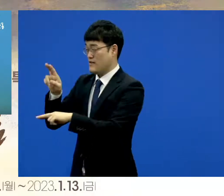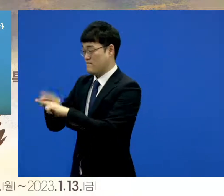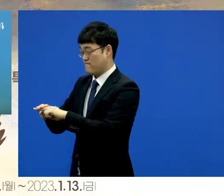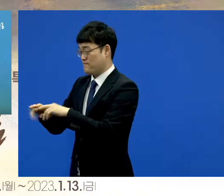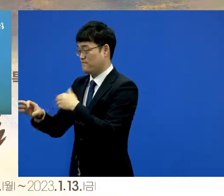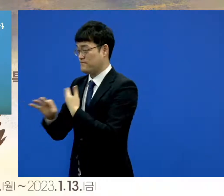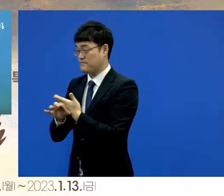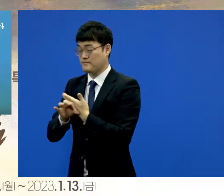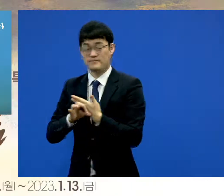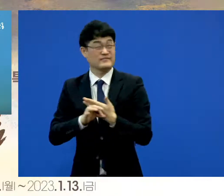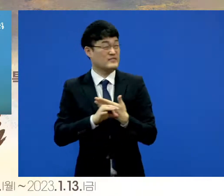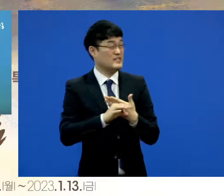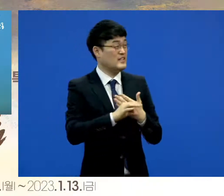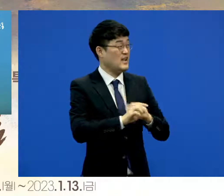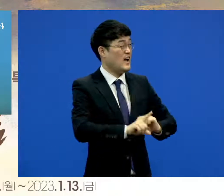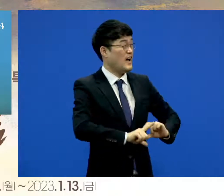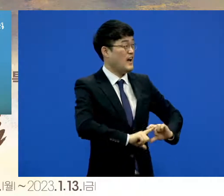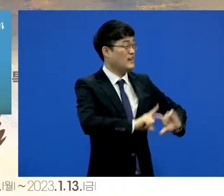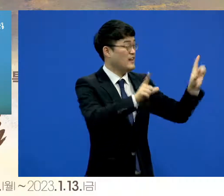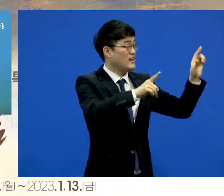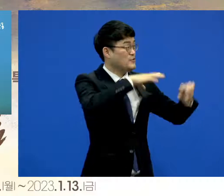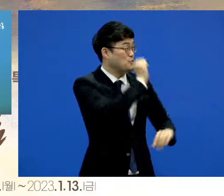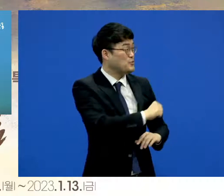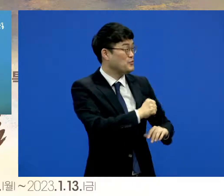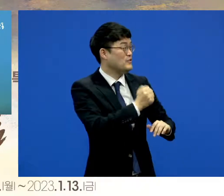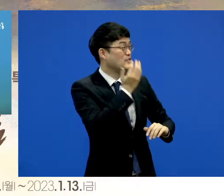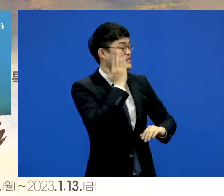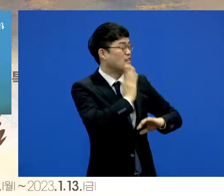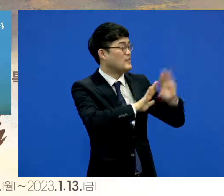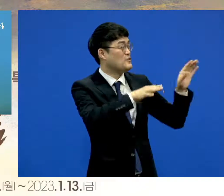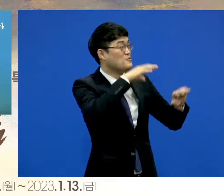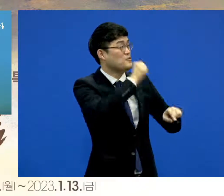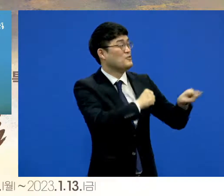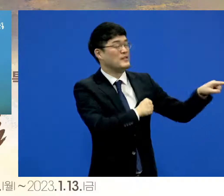그 필드에 나가야 되는데